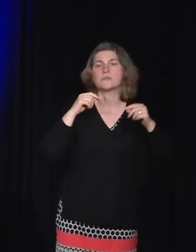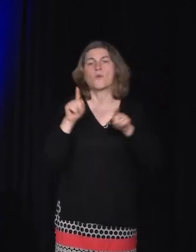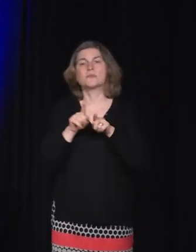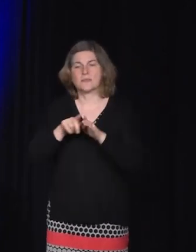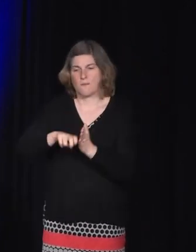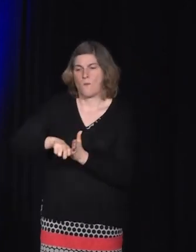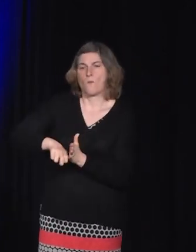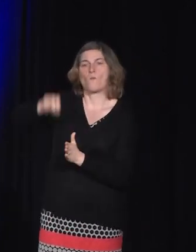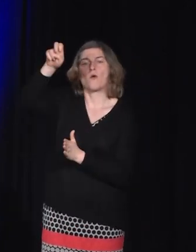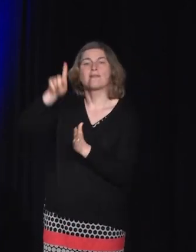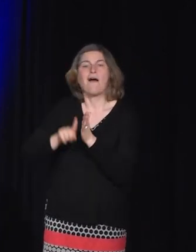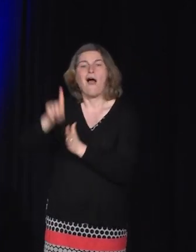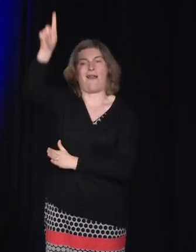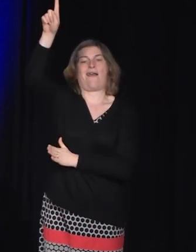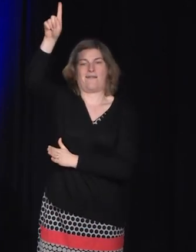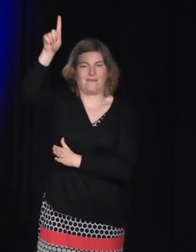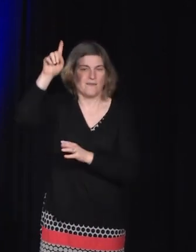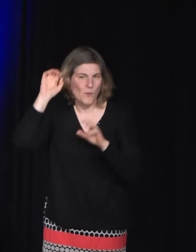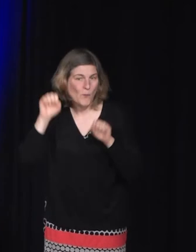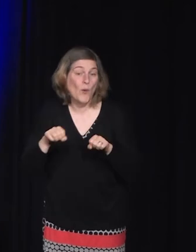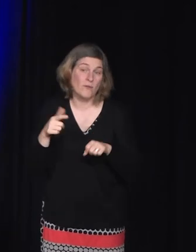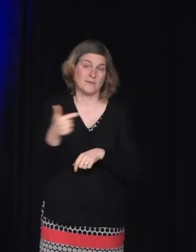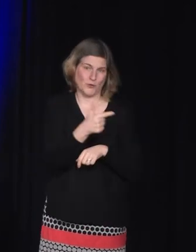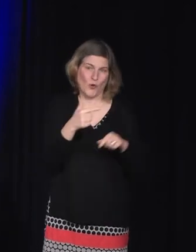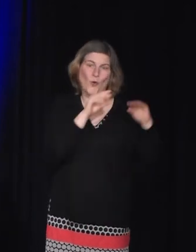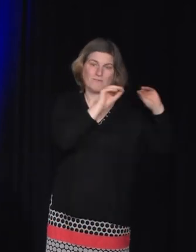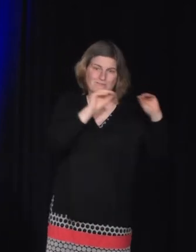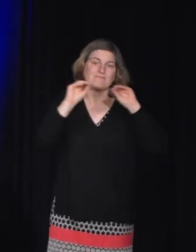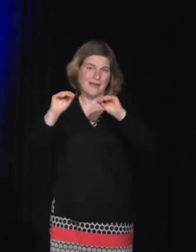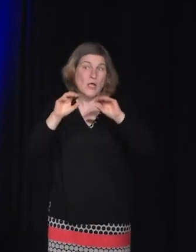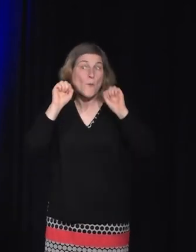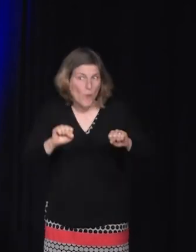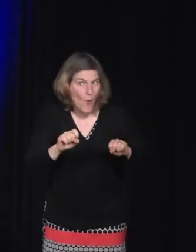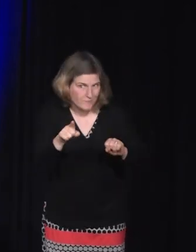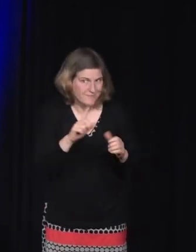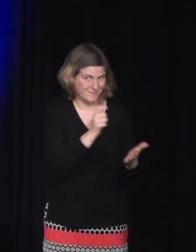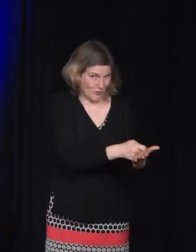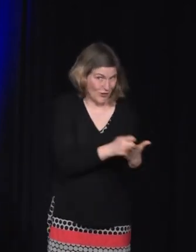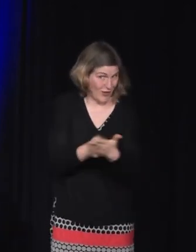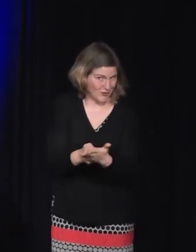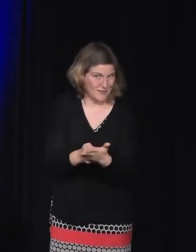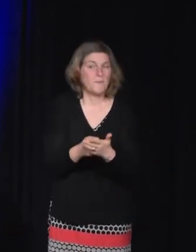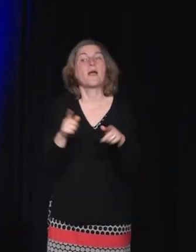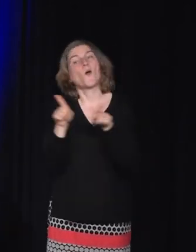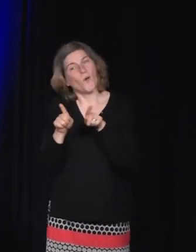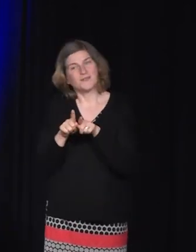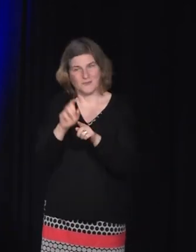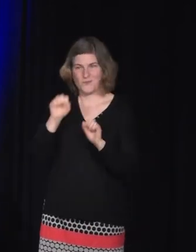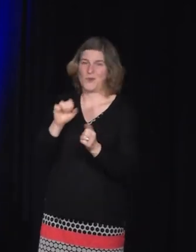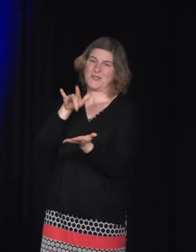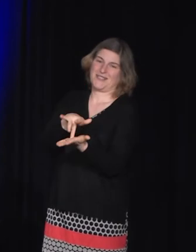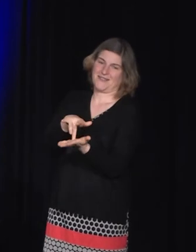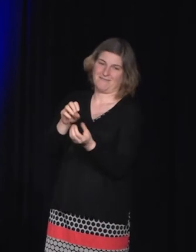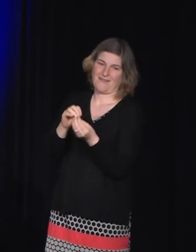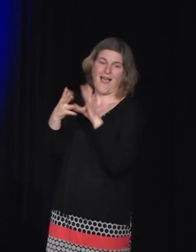Mont-en-l'Air. Donc, si vous avez l'occasion d'aller dans ces librairies, vous pouvez attraper quelques muscles. Mais vous pouvez aussi aller sur notre site et là, vous